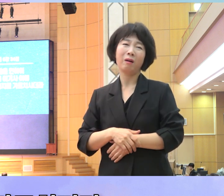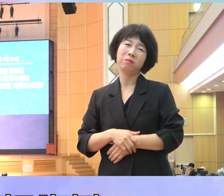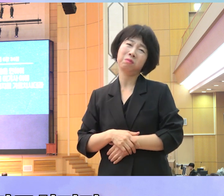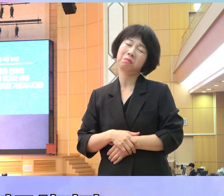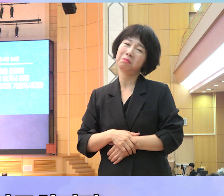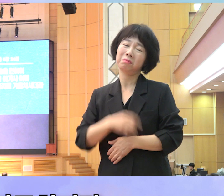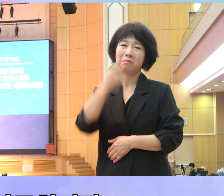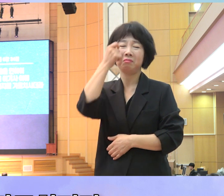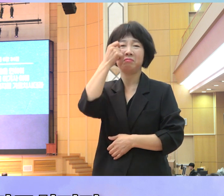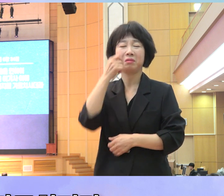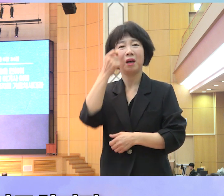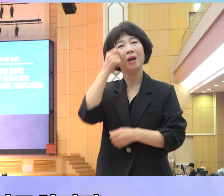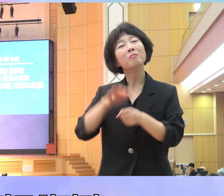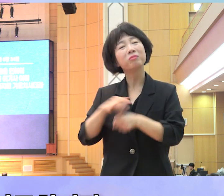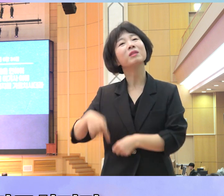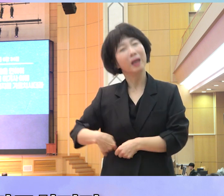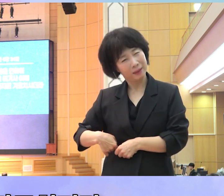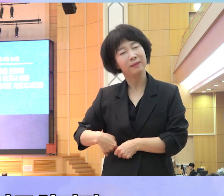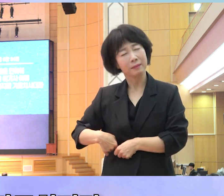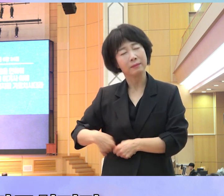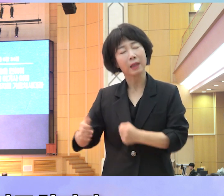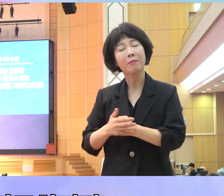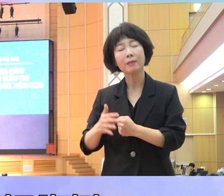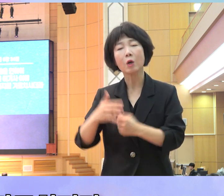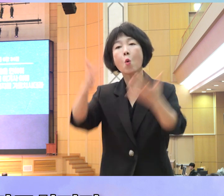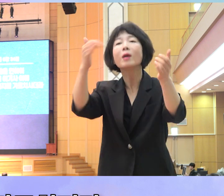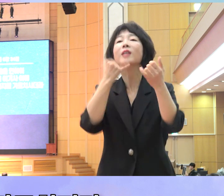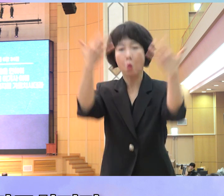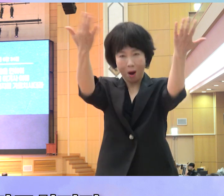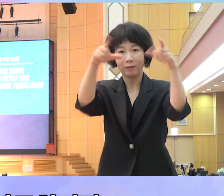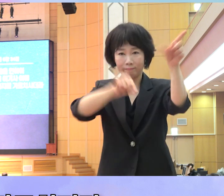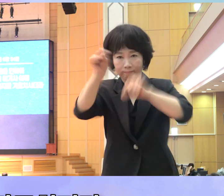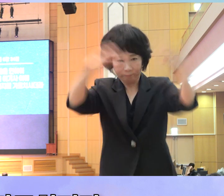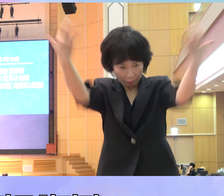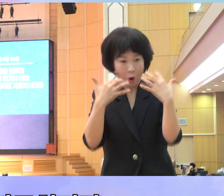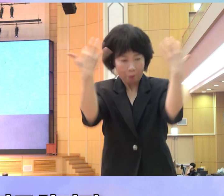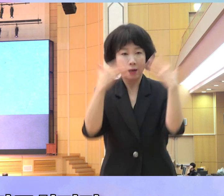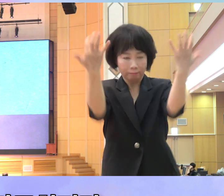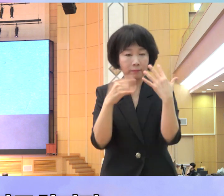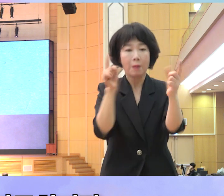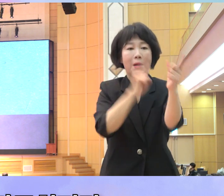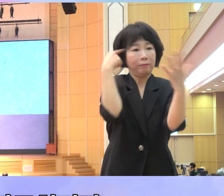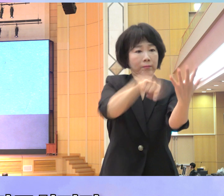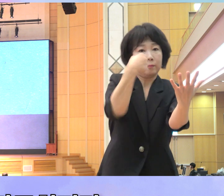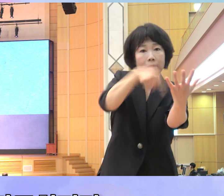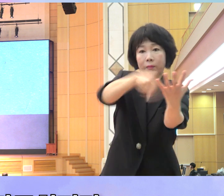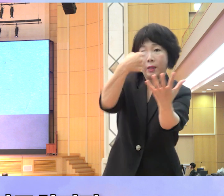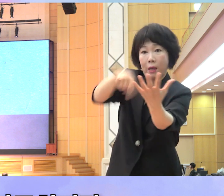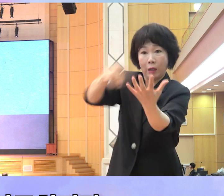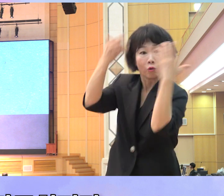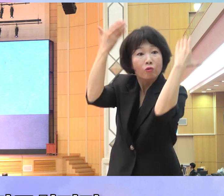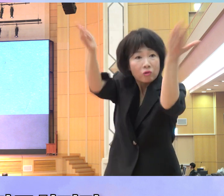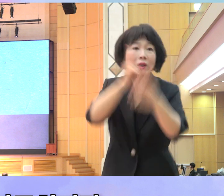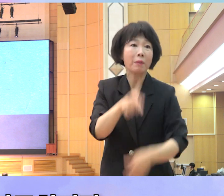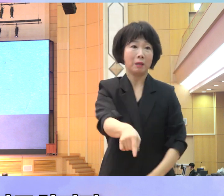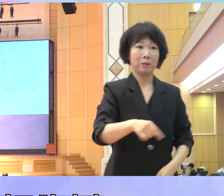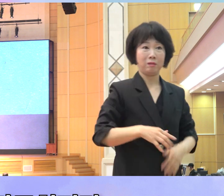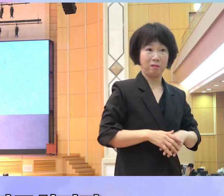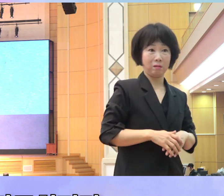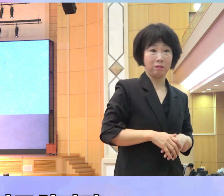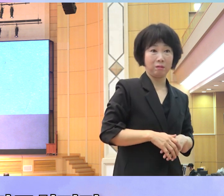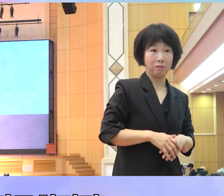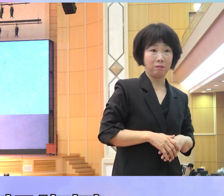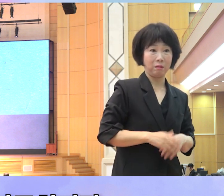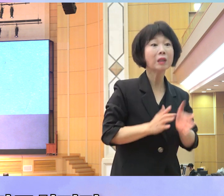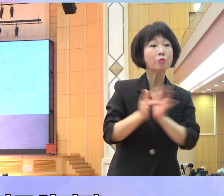제목처럼 이에 여러 가지로 가르치시더라. 이 똑같은 말씀이 마태, 마가,